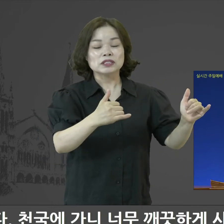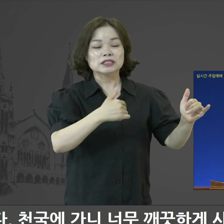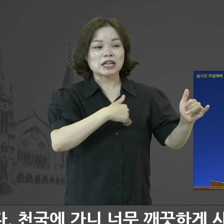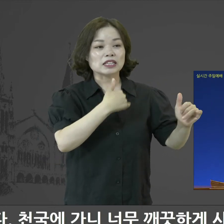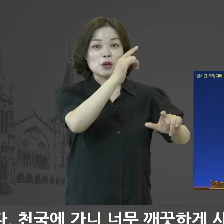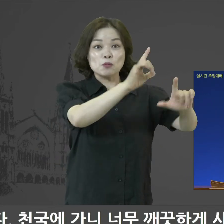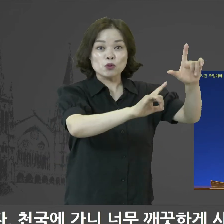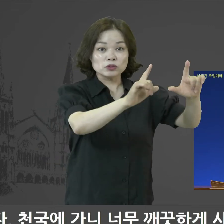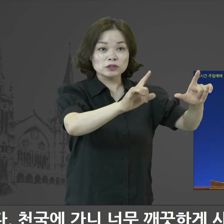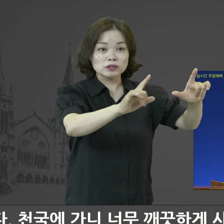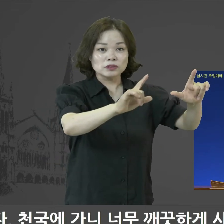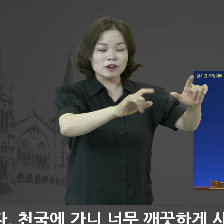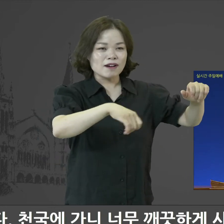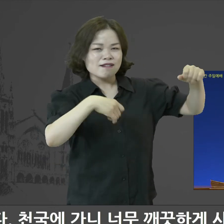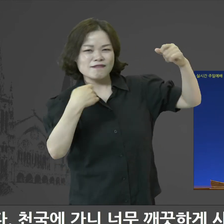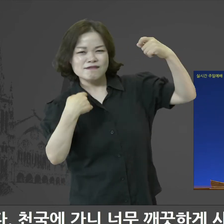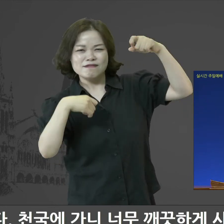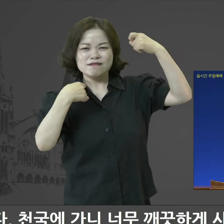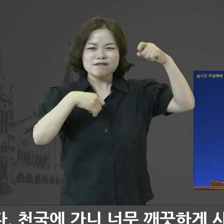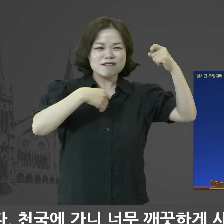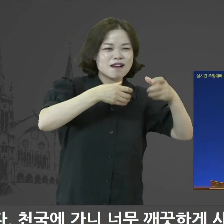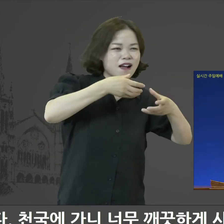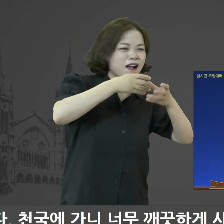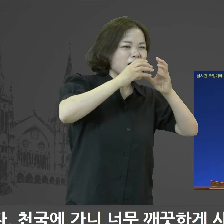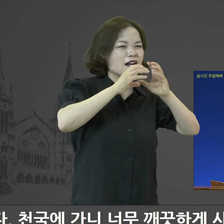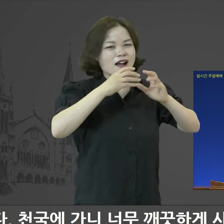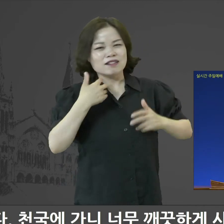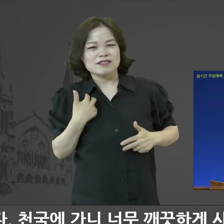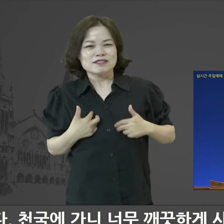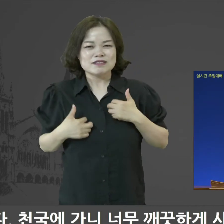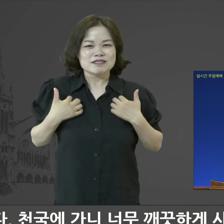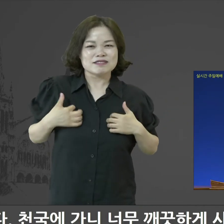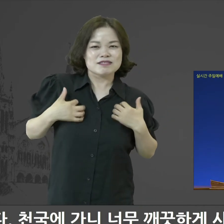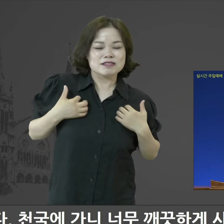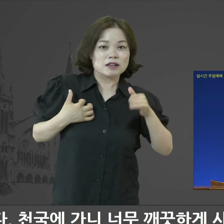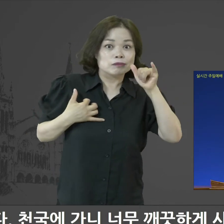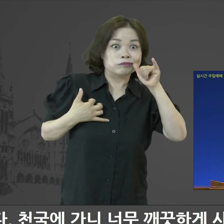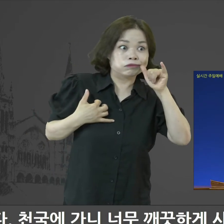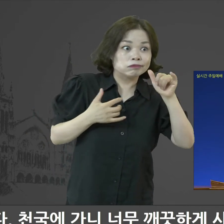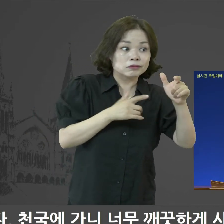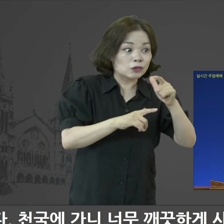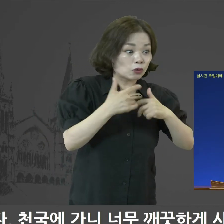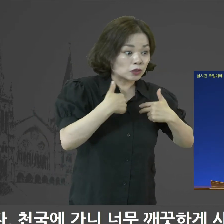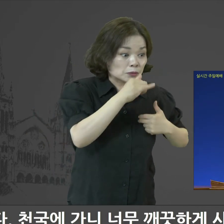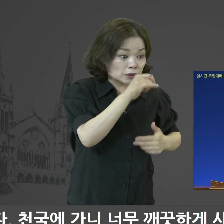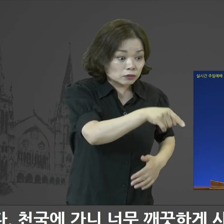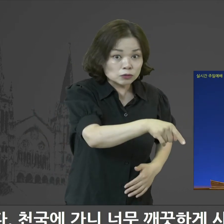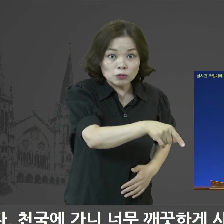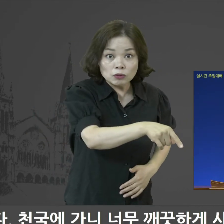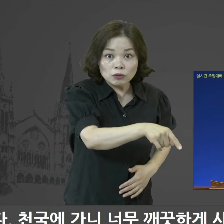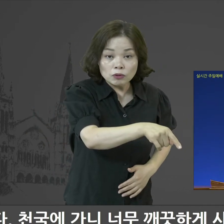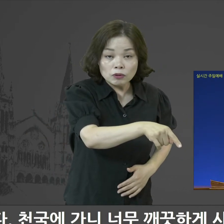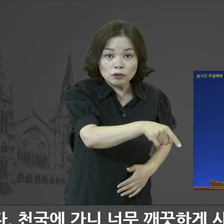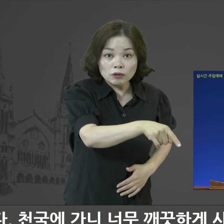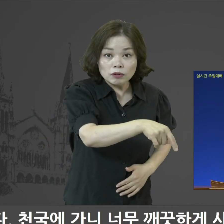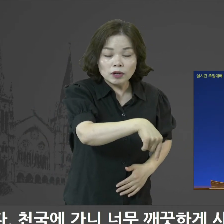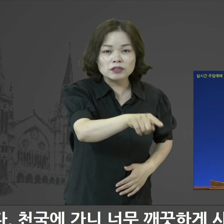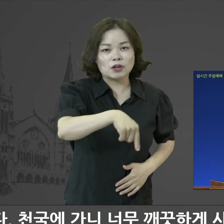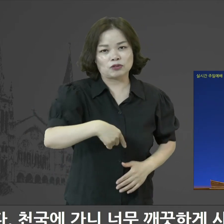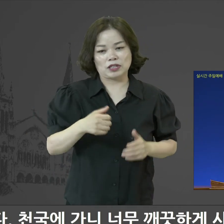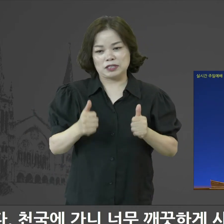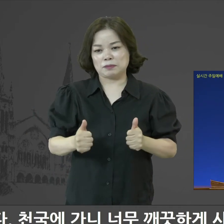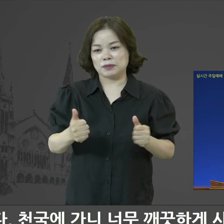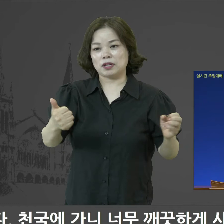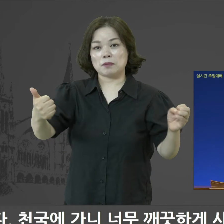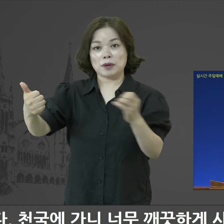모습, 춤추고 마시고 즐겁게 놀던 그것보다 더 재밌는 거야. 다녀온 다음에